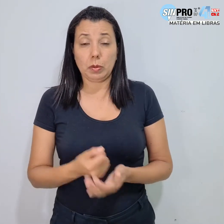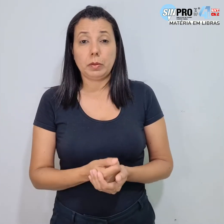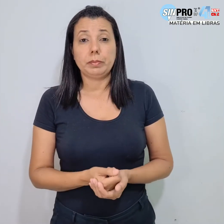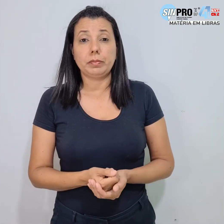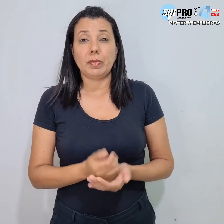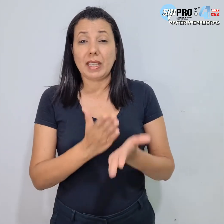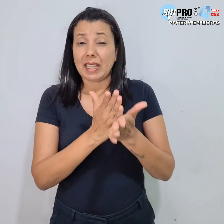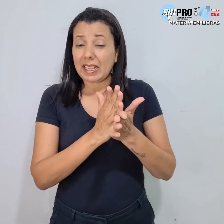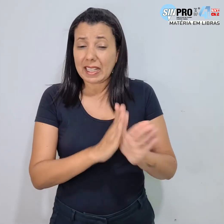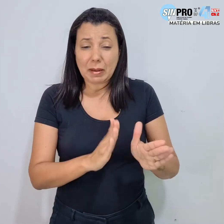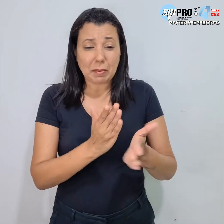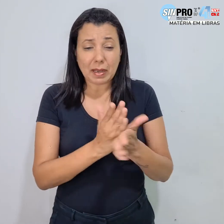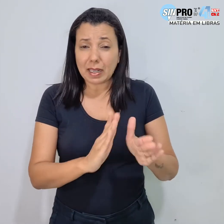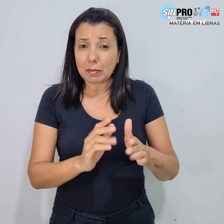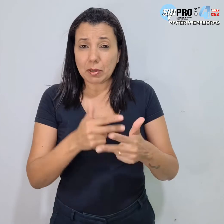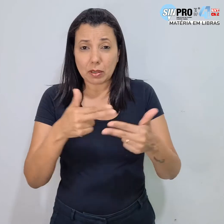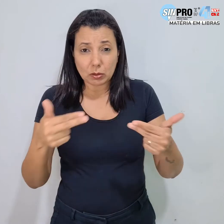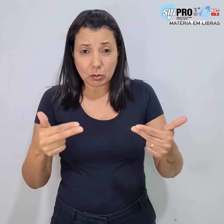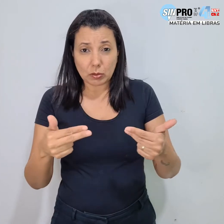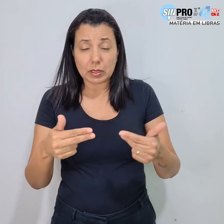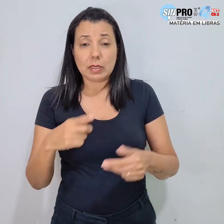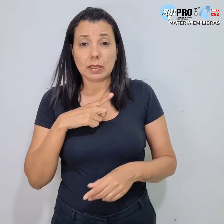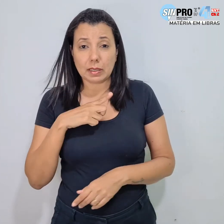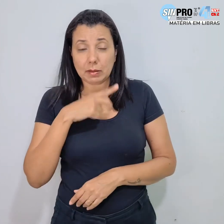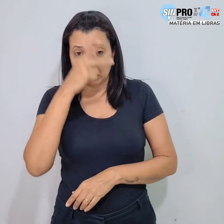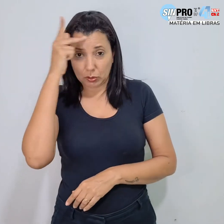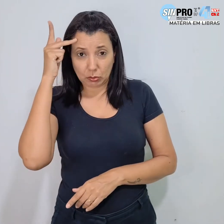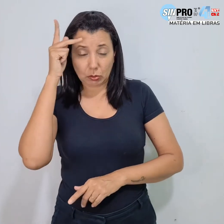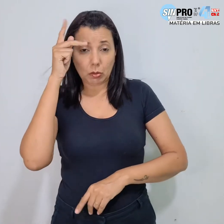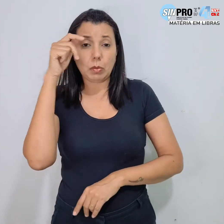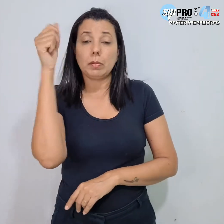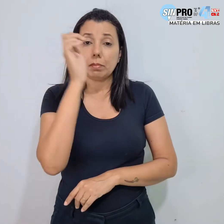desmontar o colchão social que ainda resta aos brasileiros,